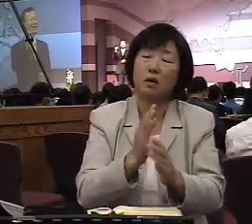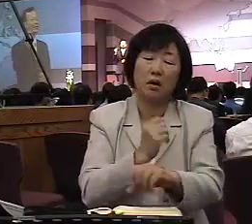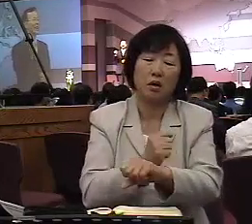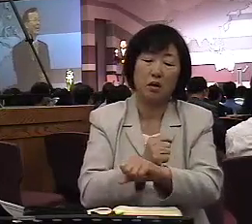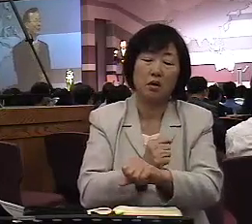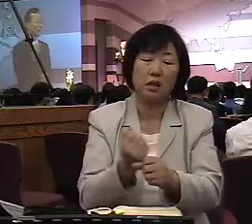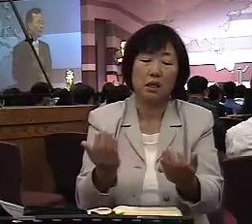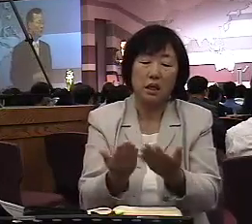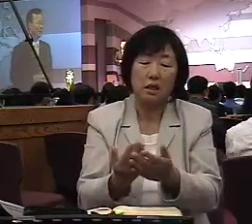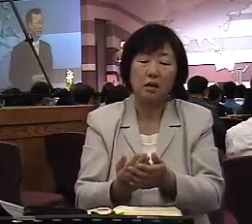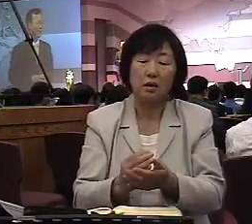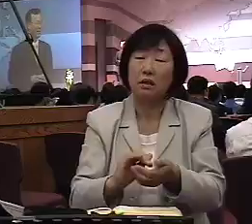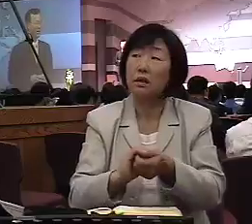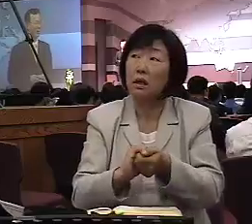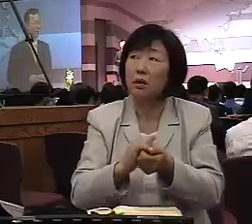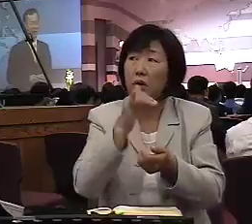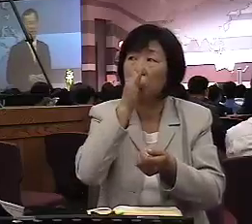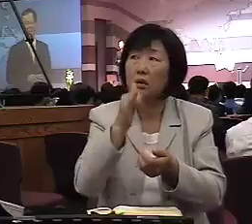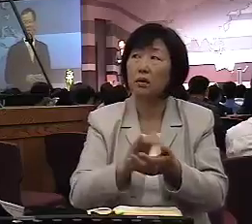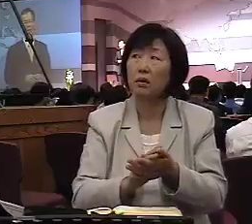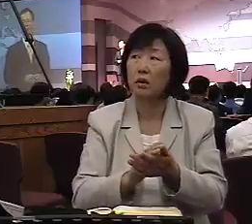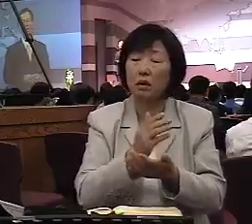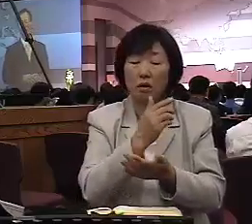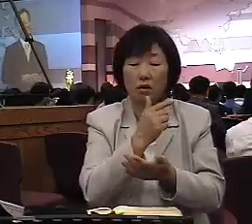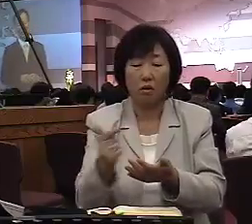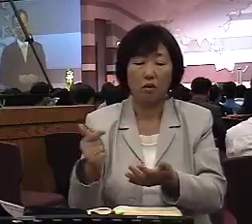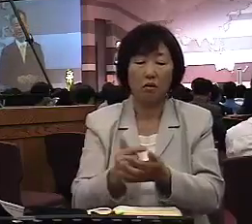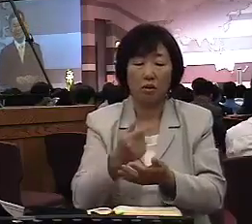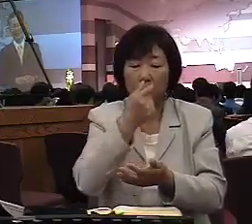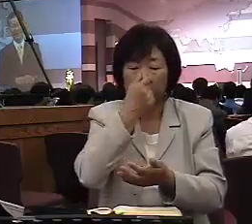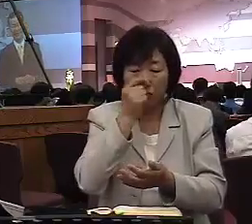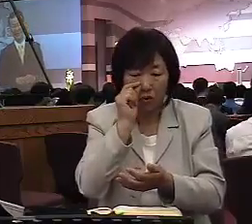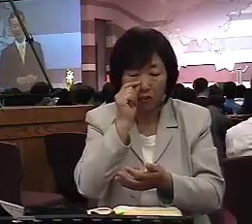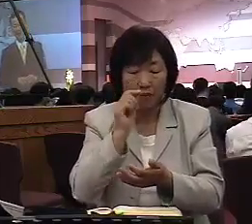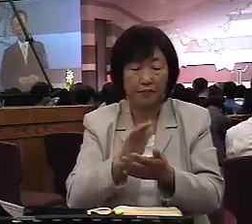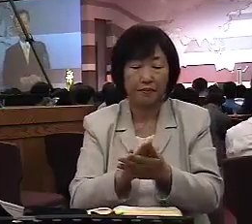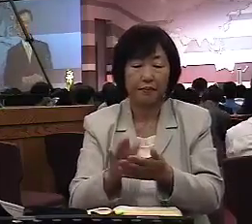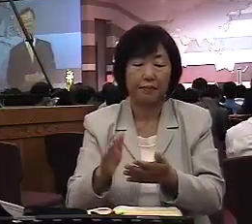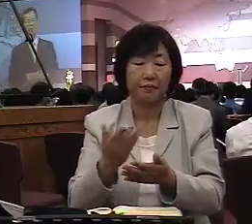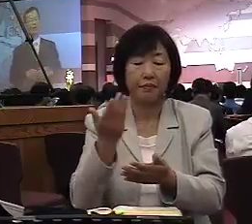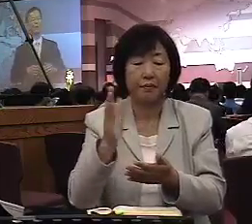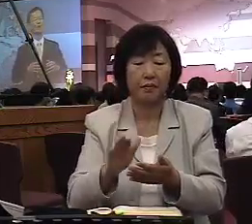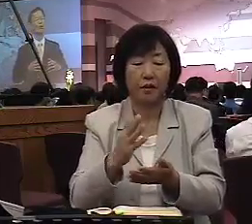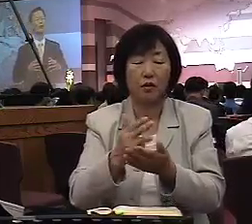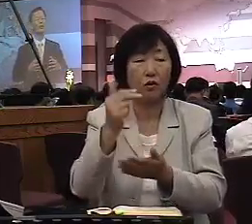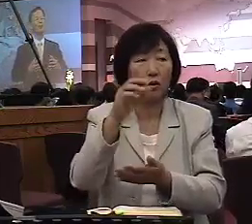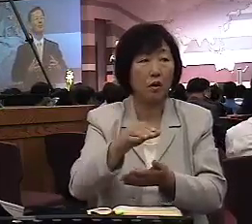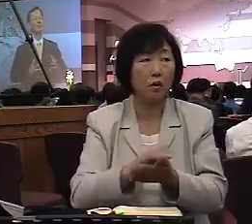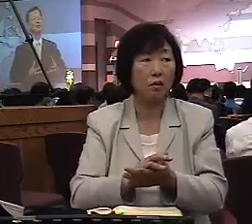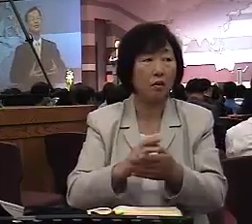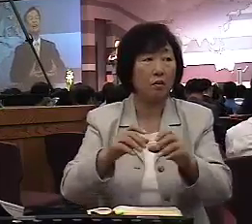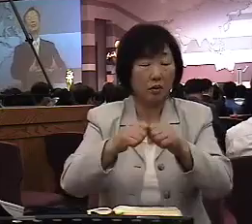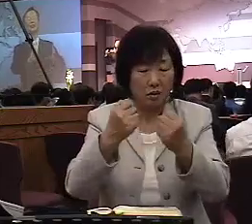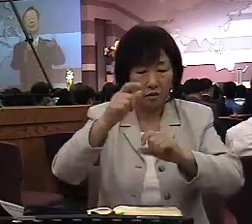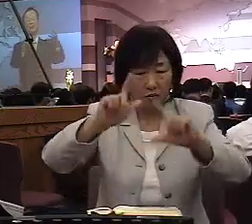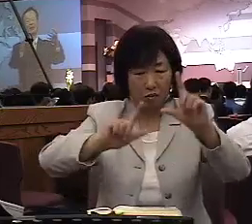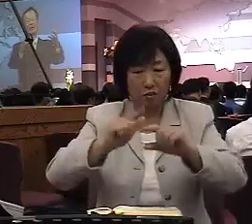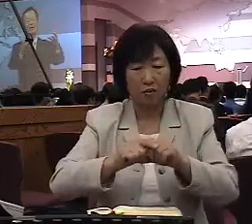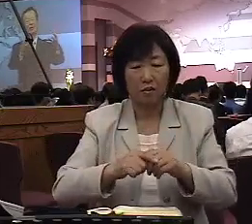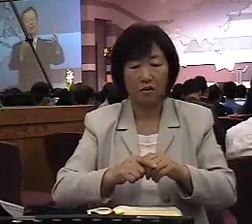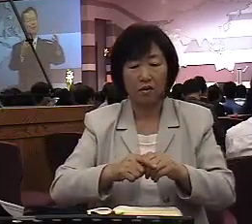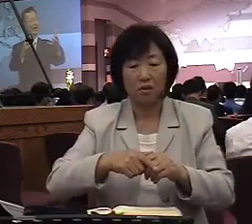일 너무나 제한되어 있습니다. 우리 너무나 부족합니다. 그러나 주님 앞에 우리의 부러움된 모습을 그냥